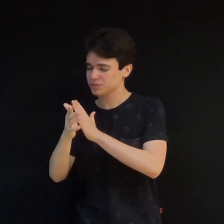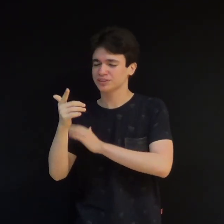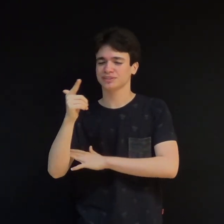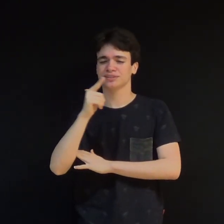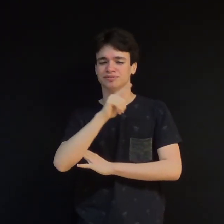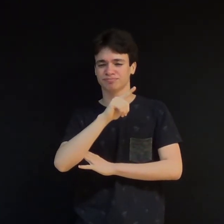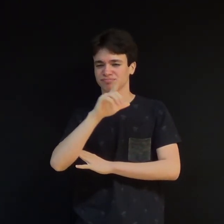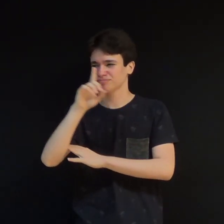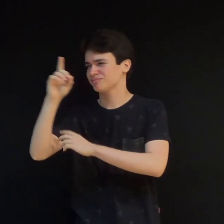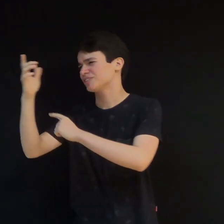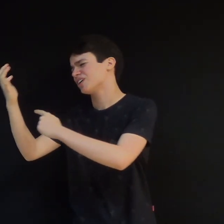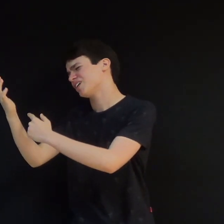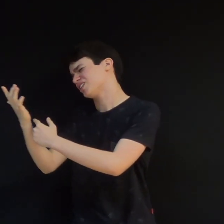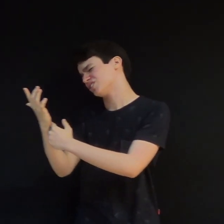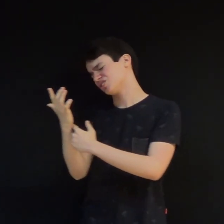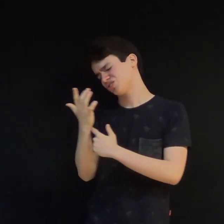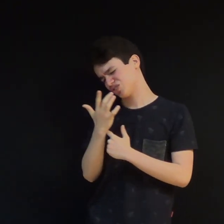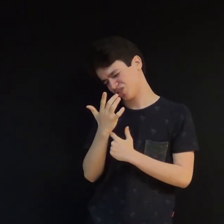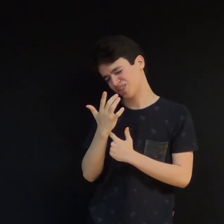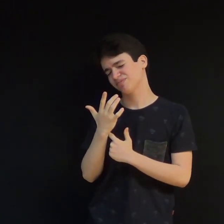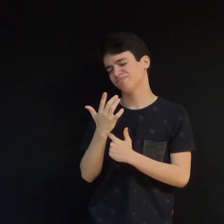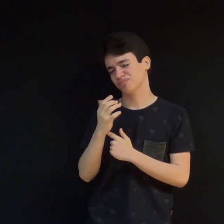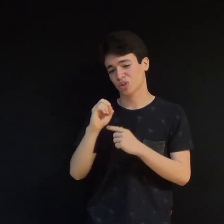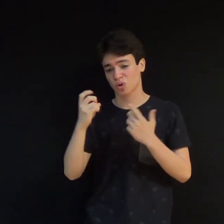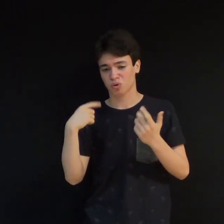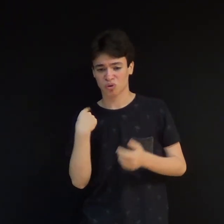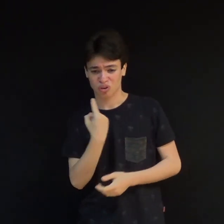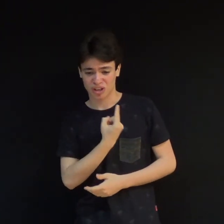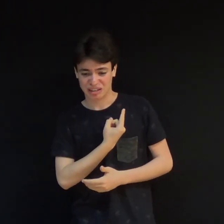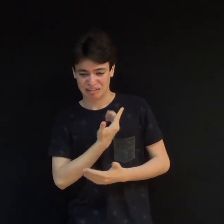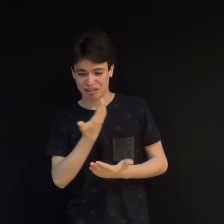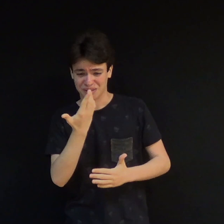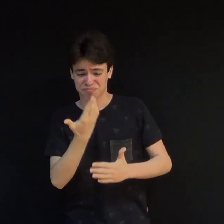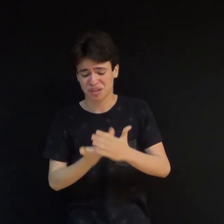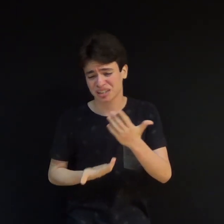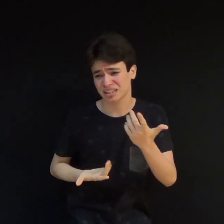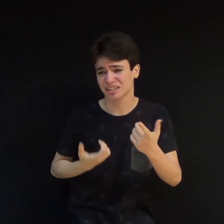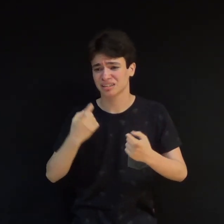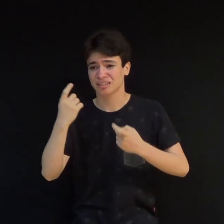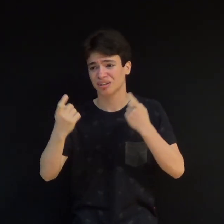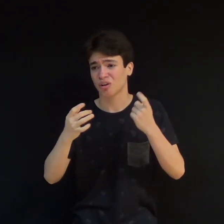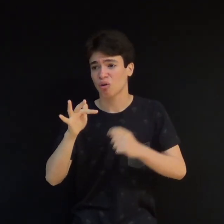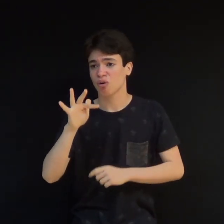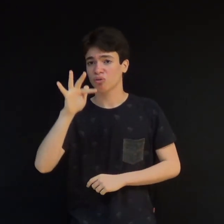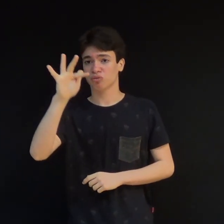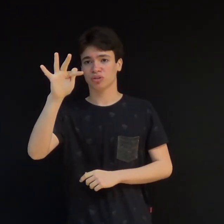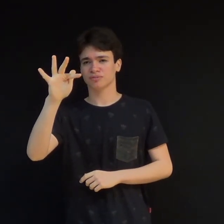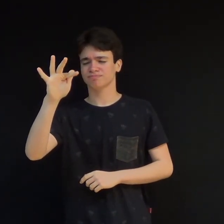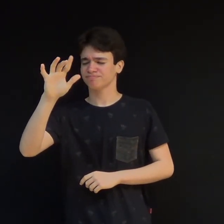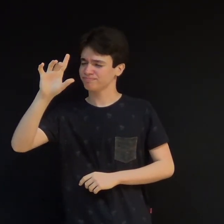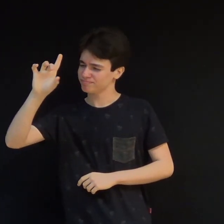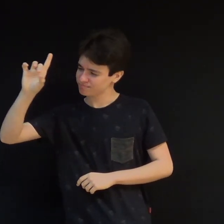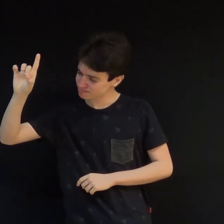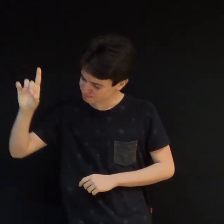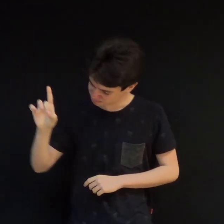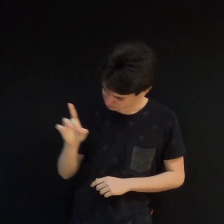quando estamos perdidos ou sem perspectiva de futuro que restaura faz tudo novo de novo